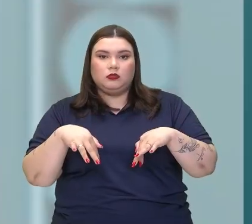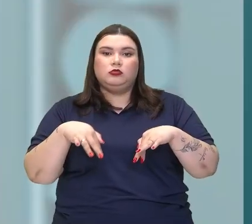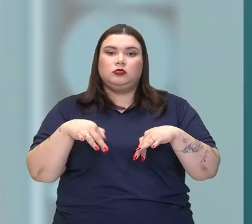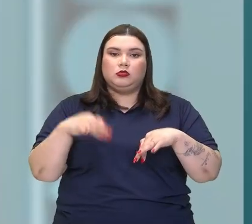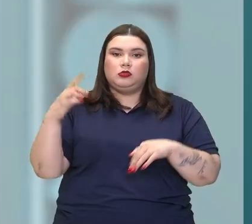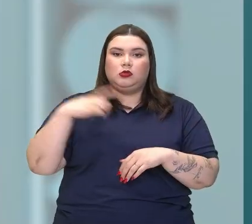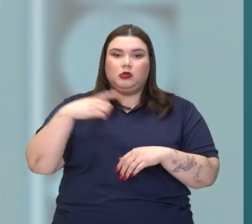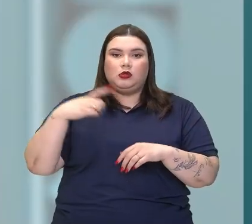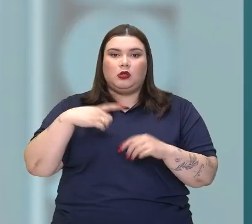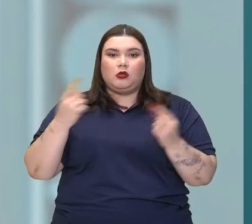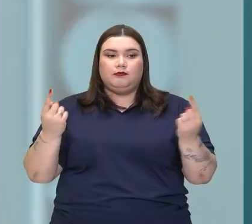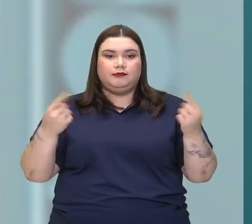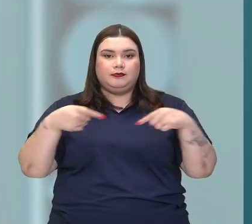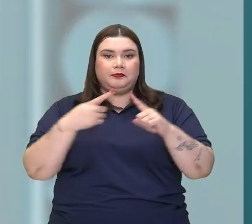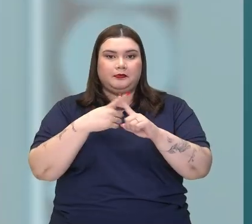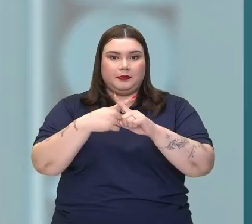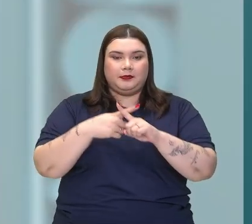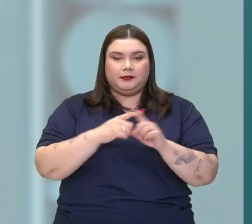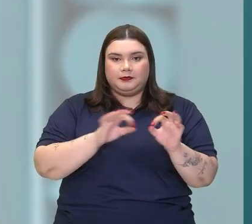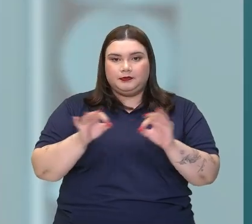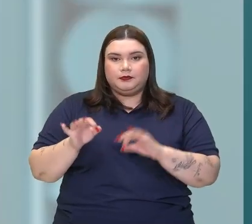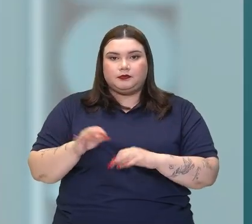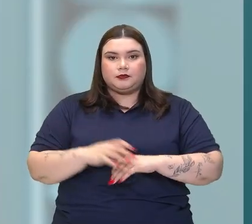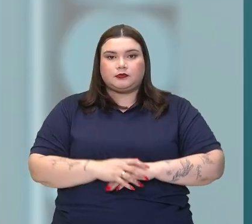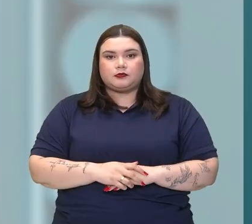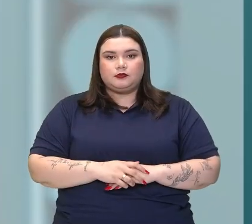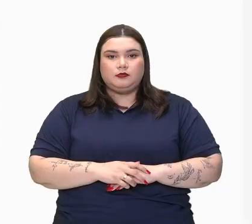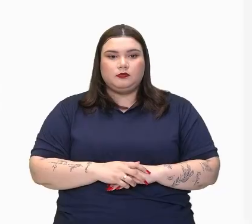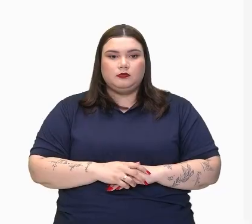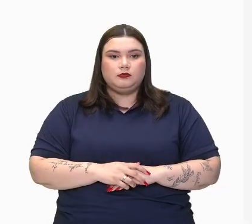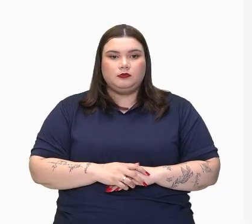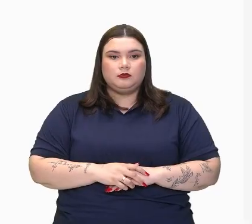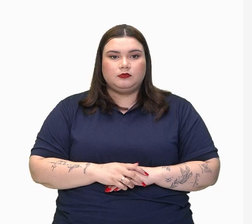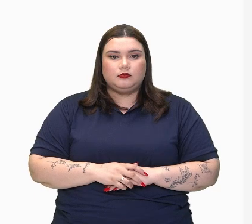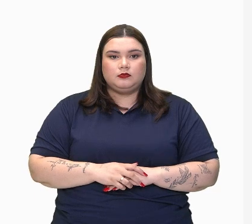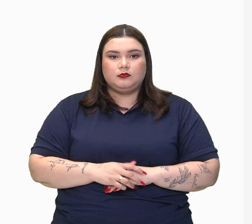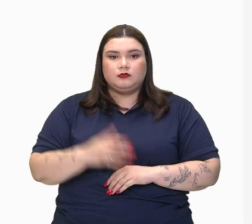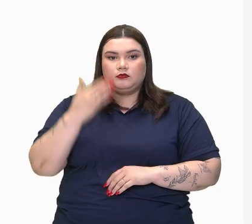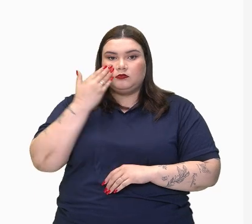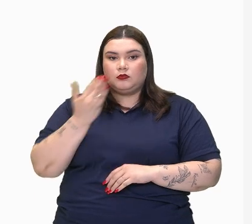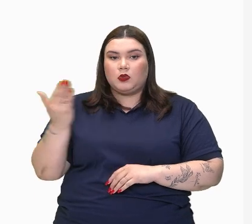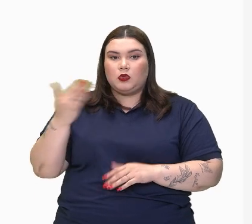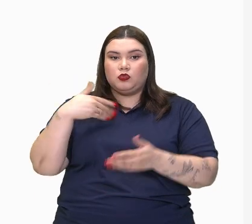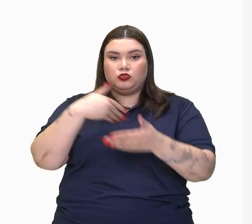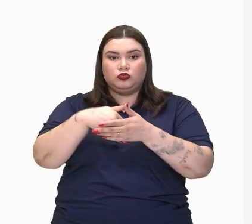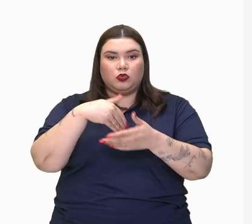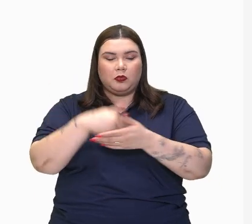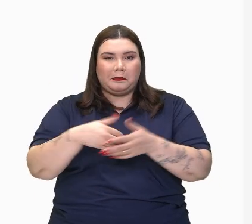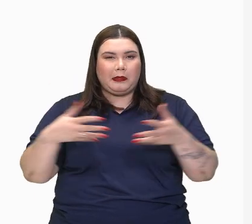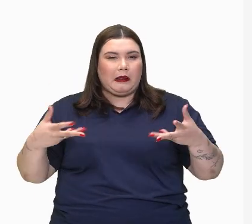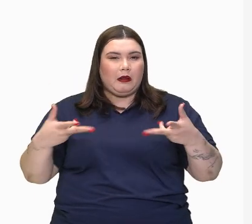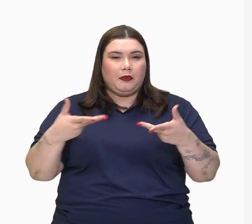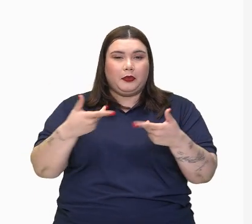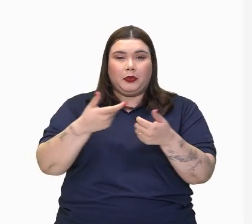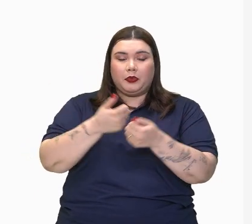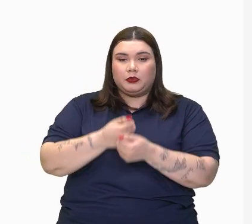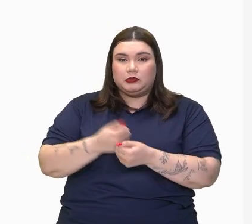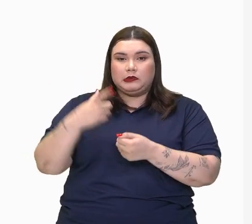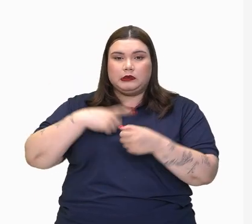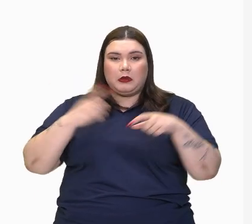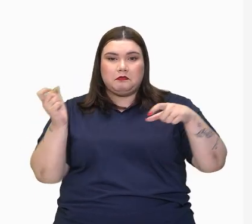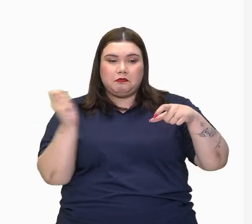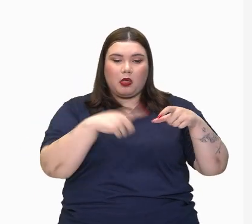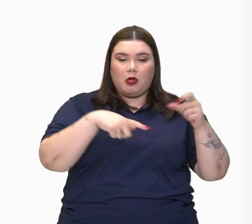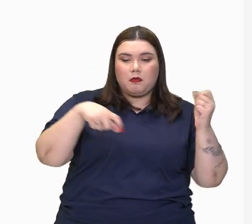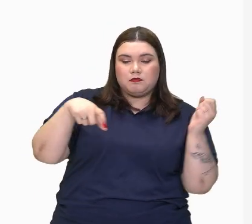que houve aí uma reviravolta, ok? Vamos continuar. O jogo foi um verdadeiro espetáculo, com